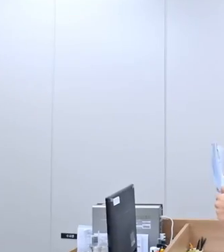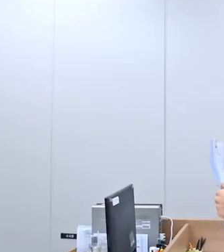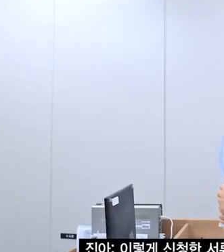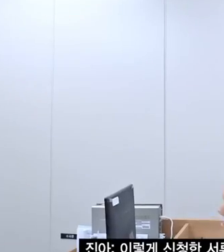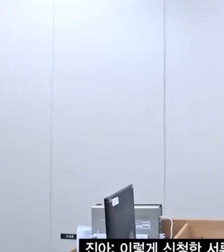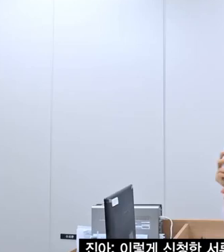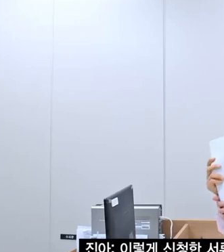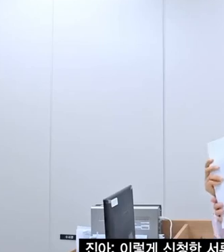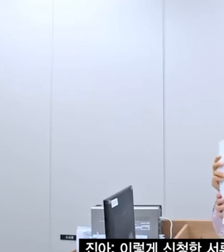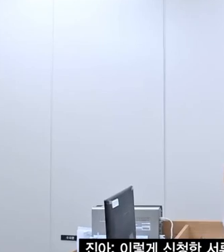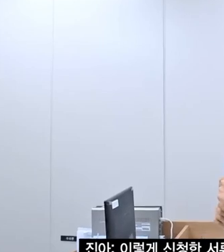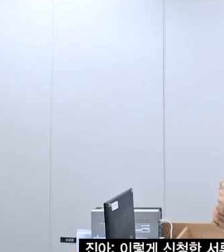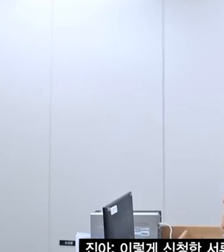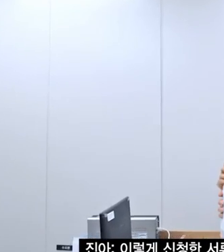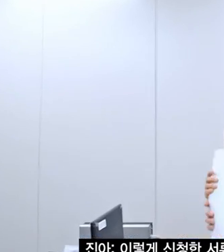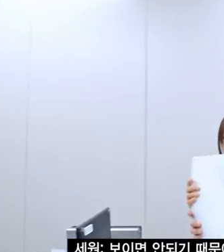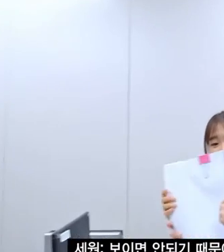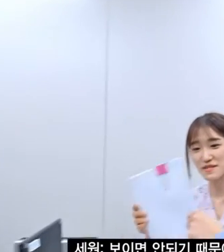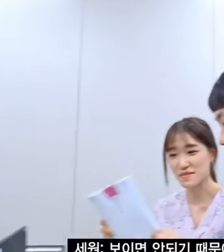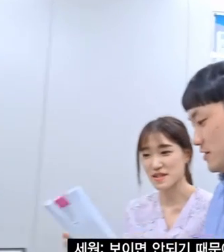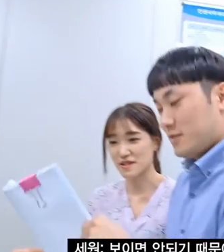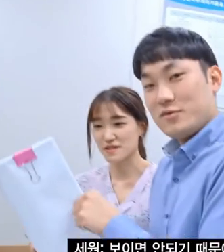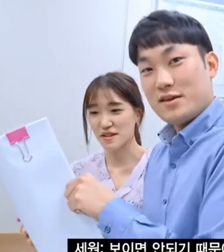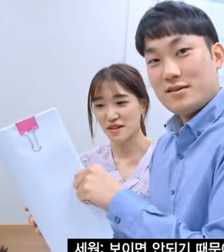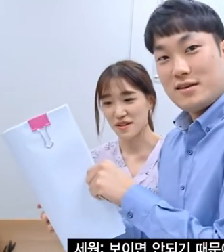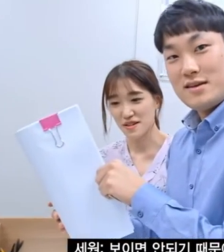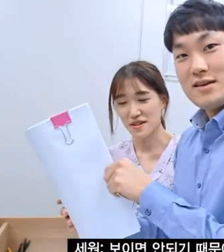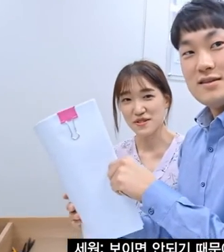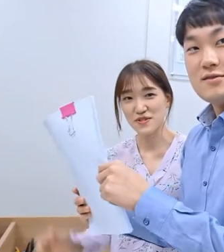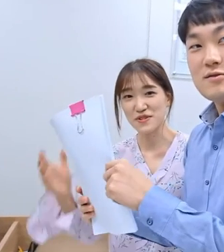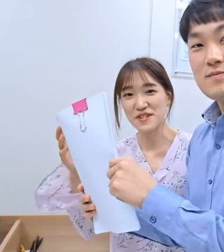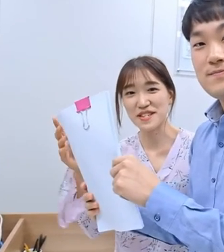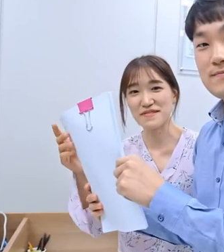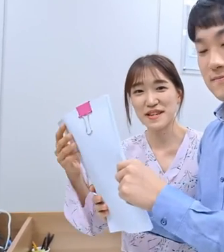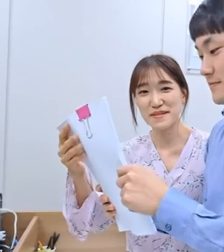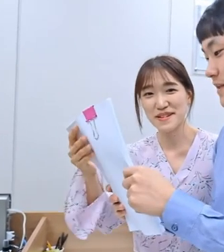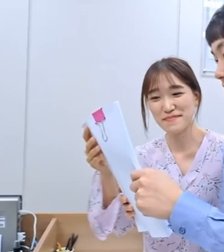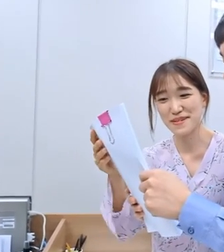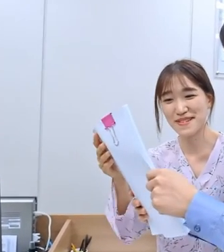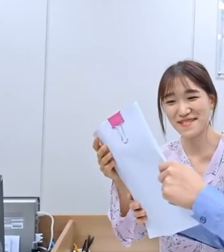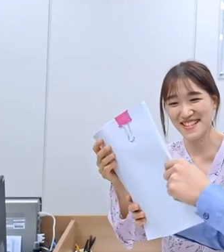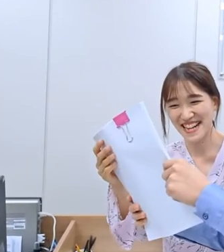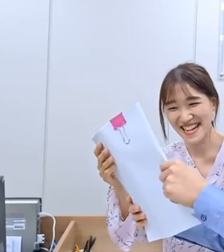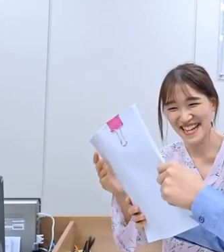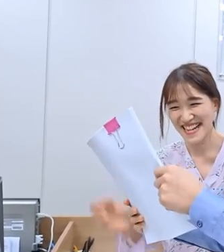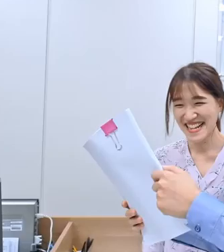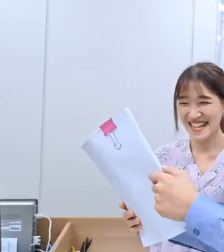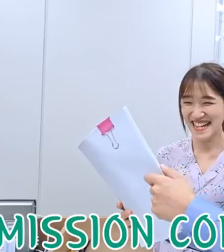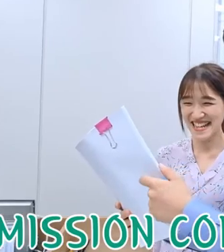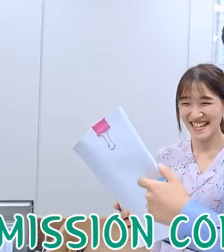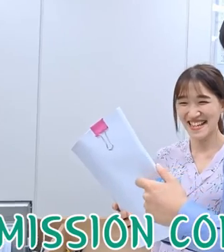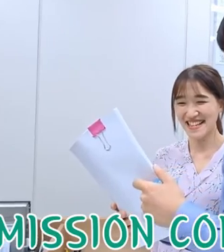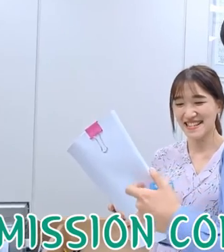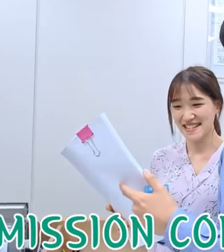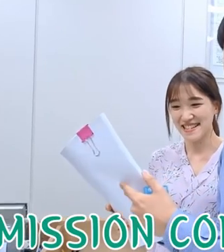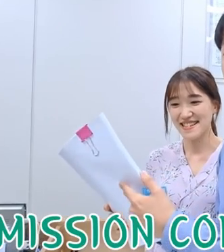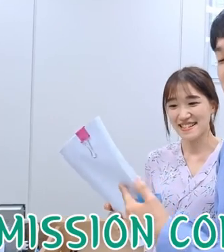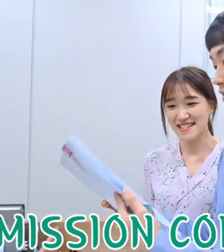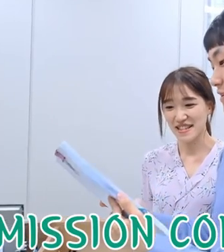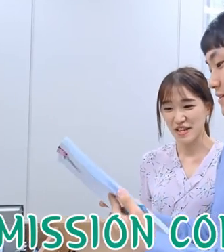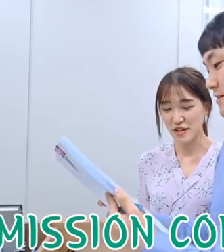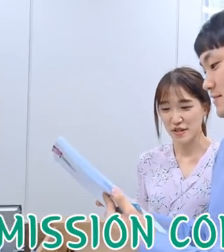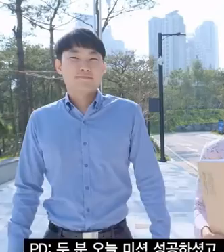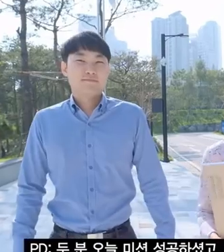여기 이렇게 서류 신청한 서류가 보이면 안 되기 나왔습니다. 때문에 네. 네. 저희 거기 때문에 이렇게 비밀입니다. 열람 등사를